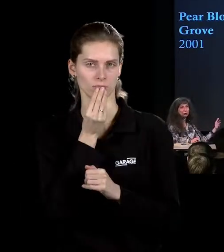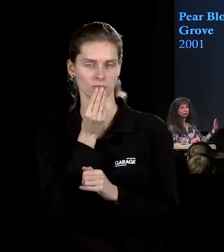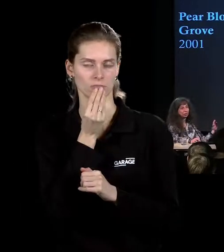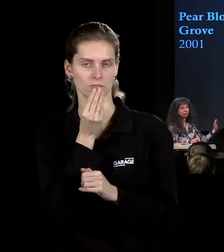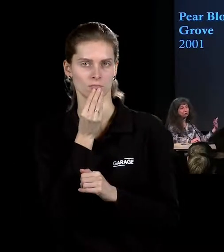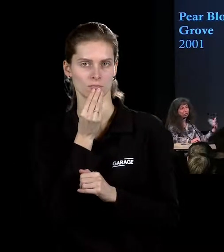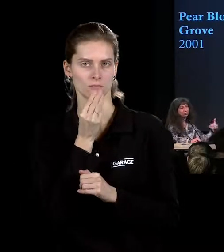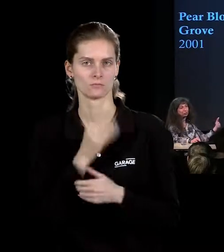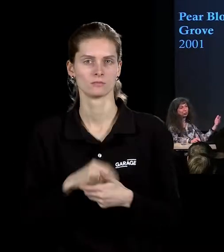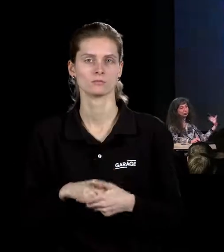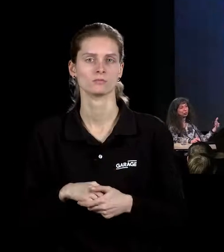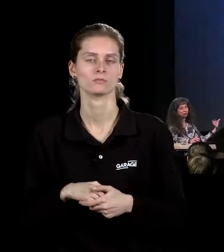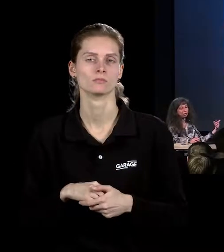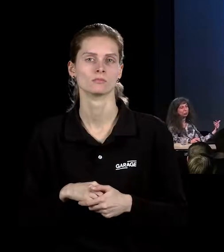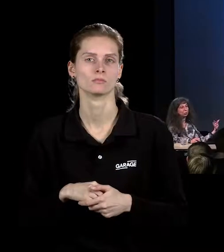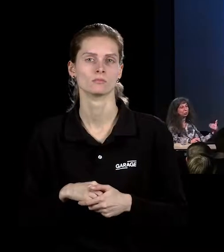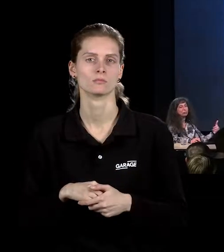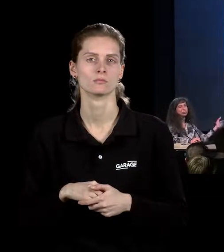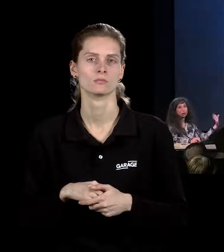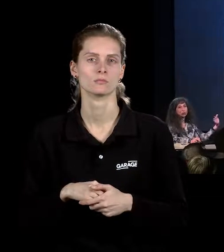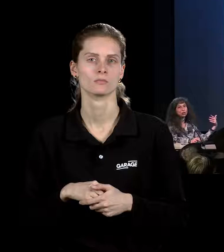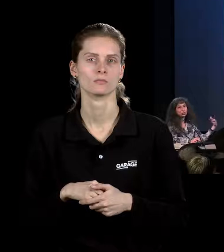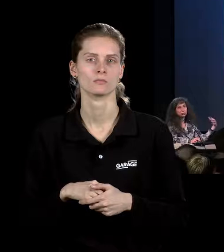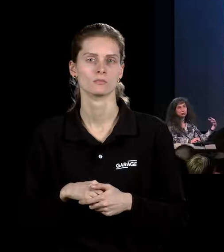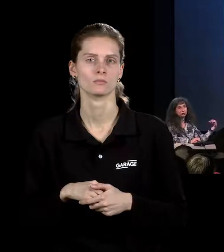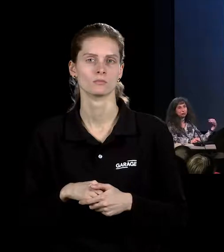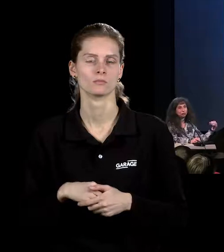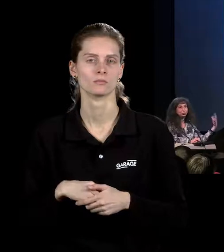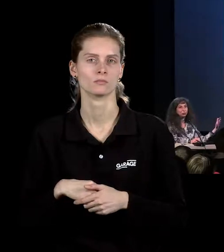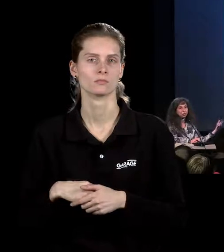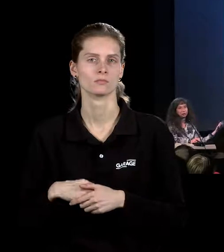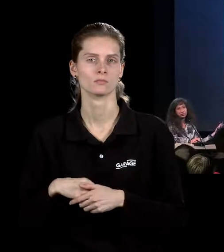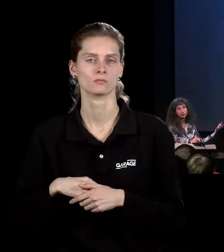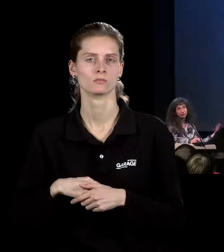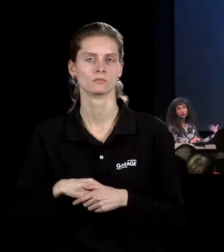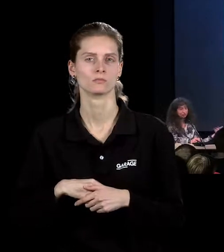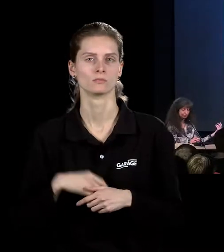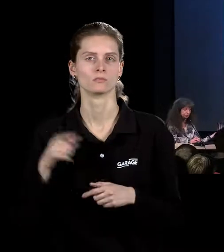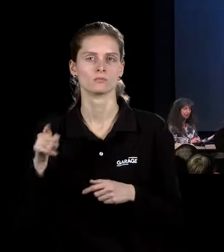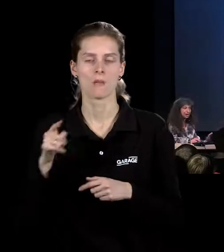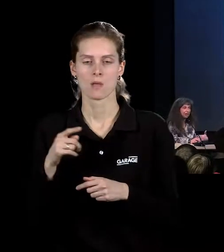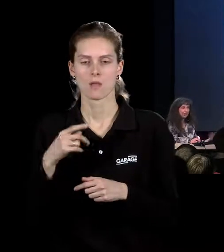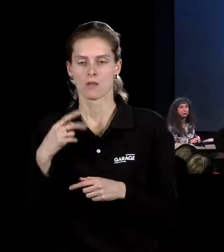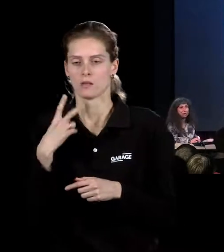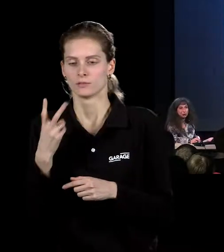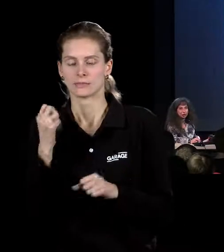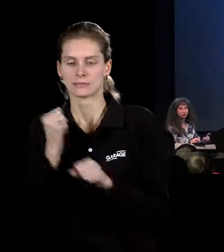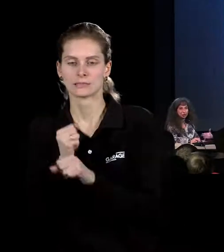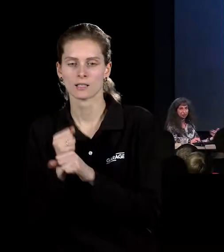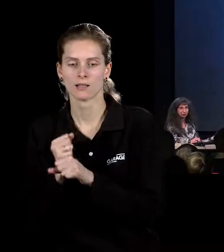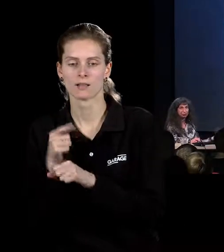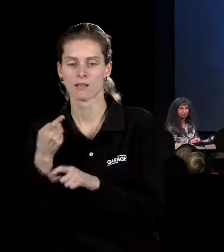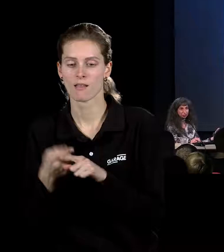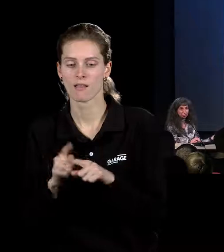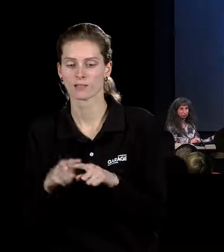самые остовы, с которыми он разыгрывает некую историю, возвращая им вот этот статус живых существ, а не пища, а